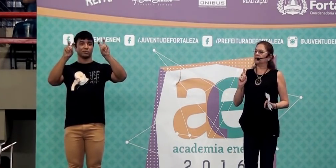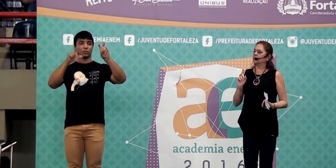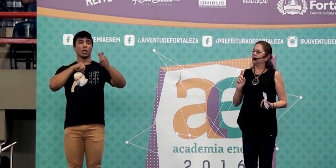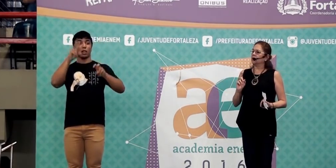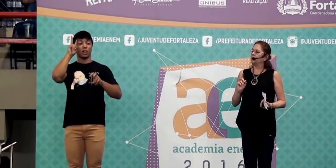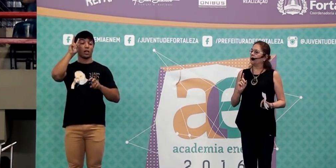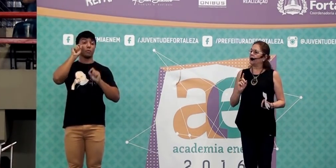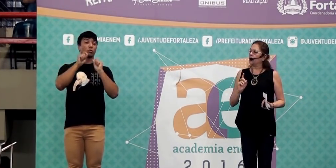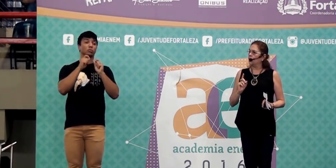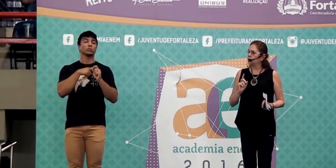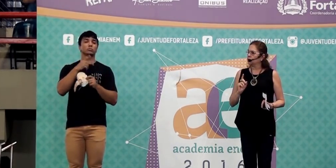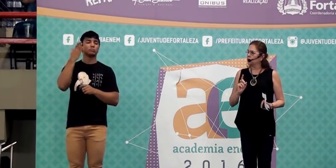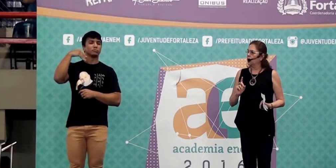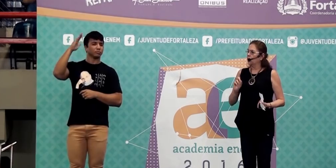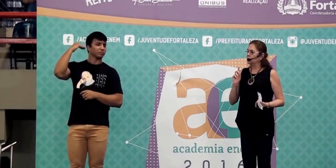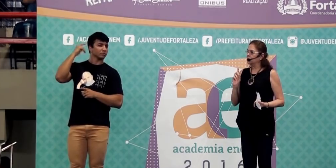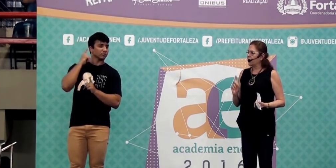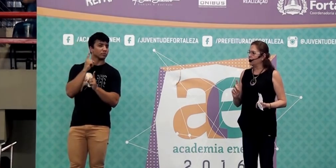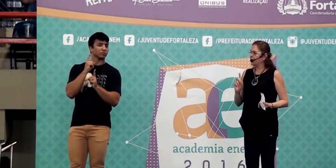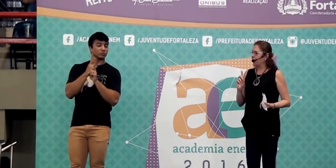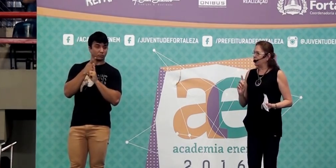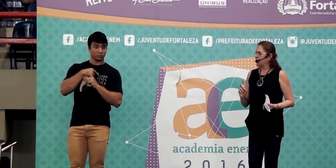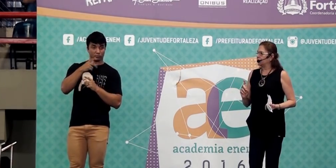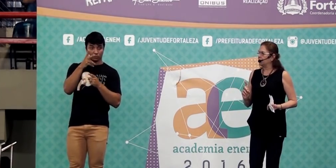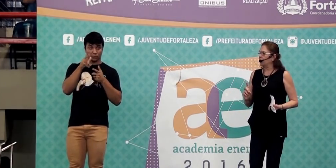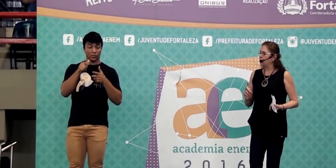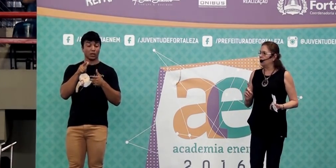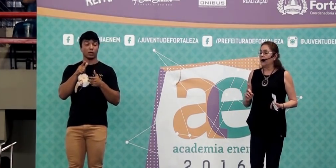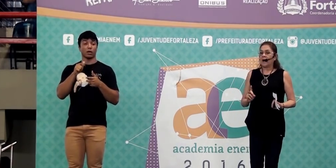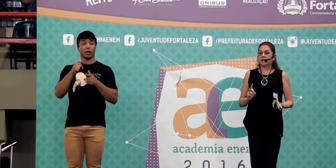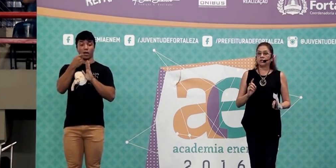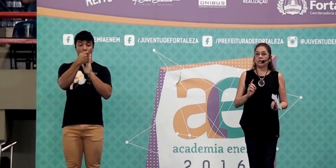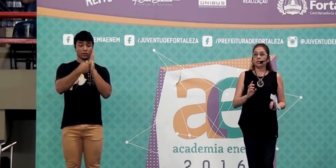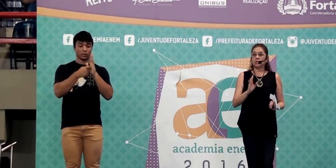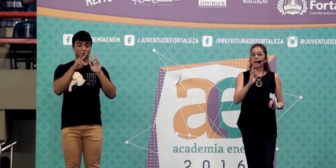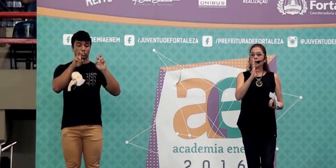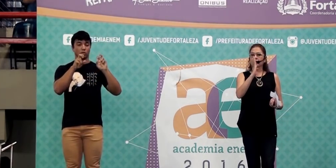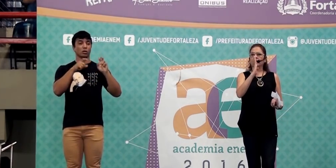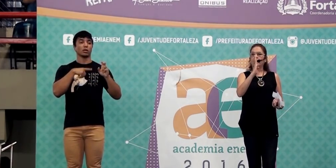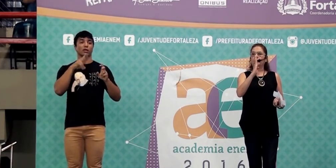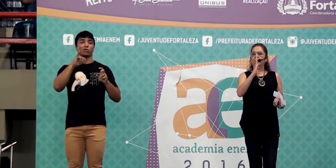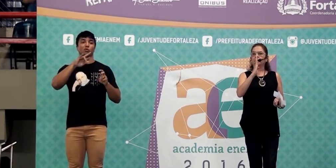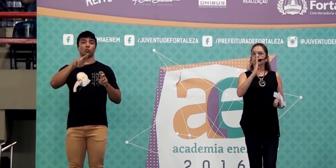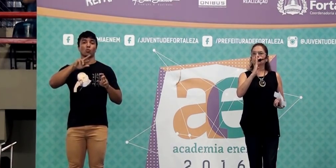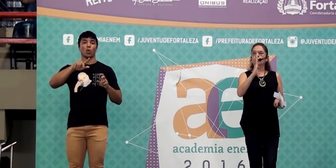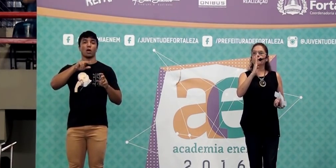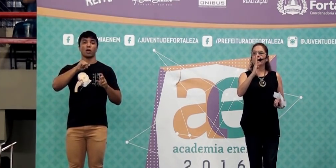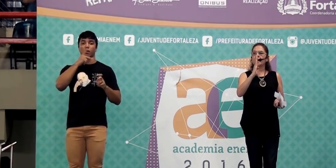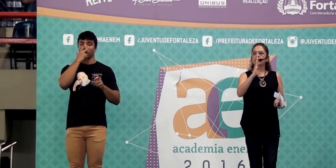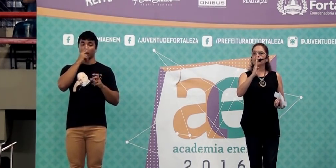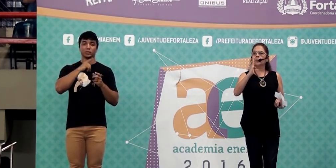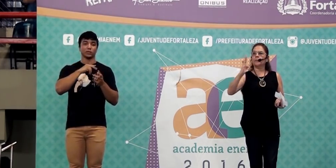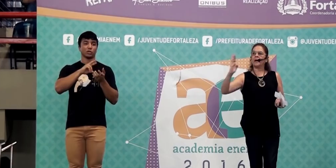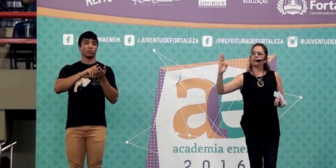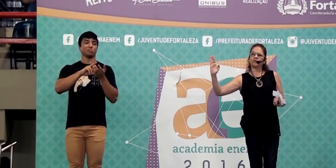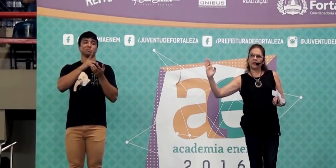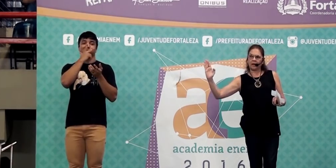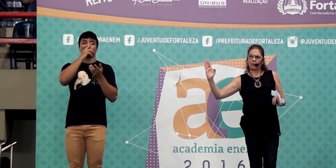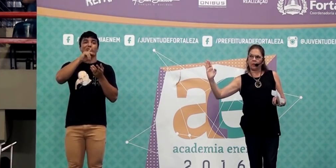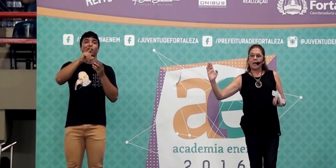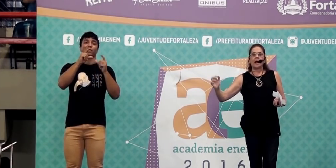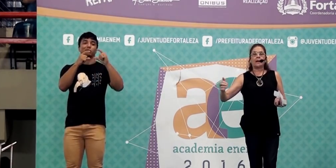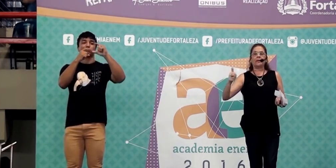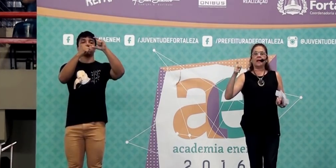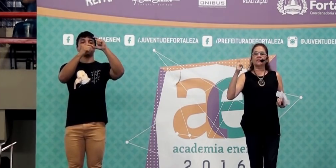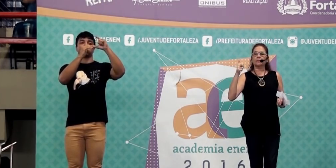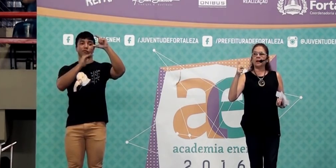que eu disse no nosso primeiro encontro. O tema da redação, a gente não interpreta do meio para o